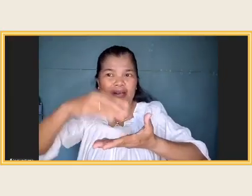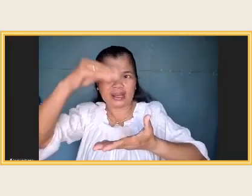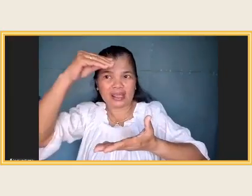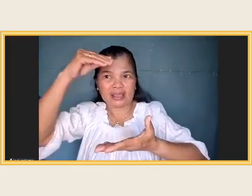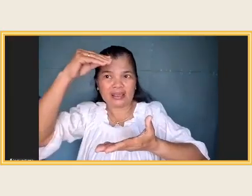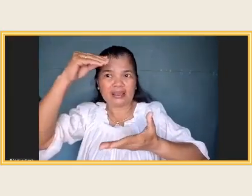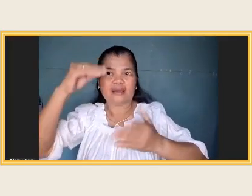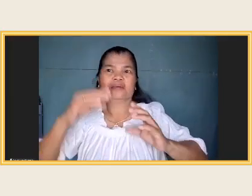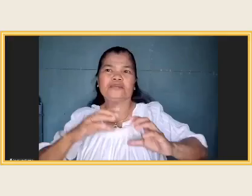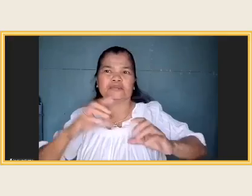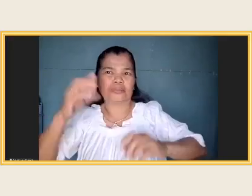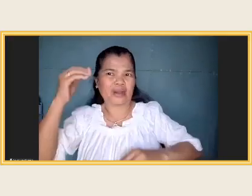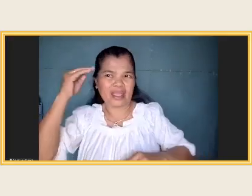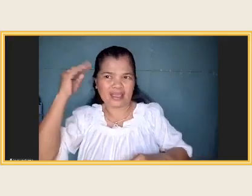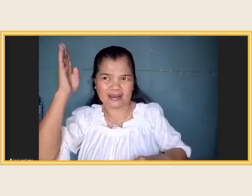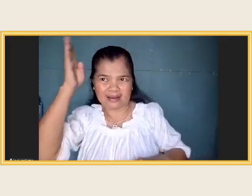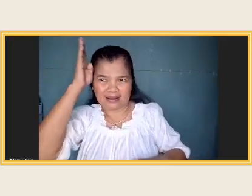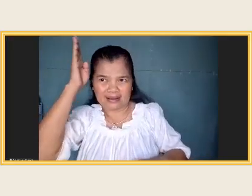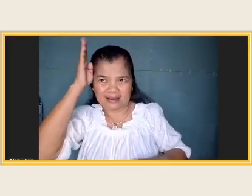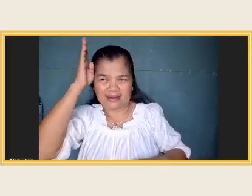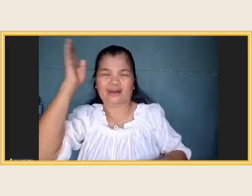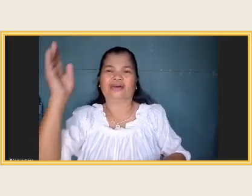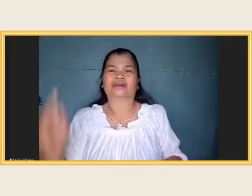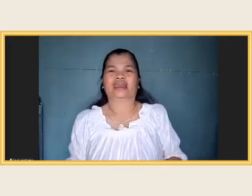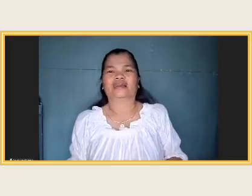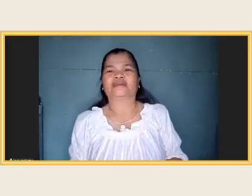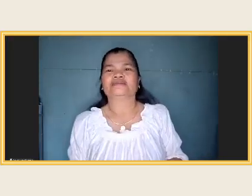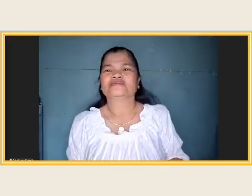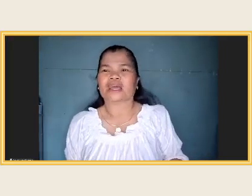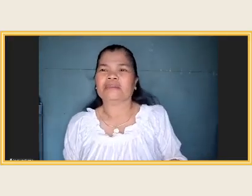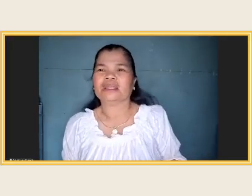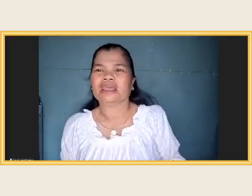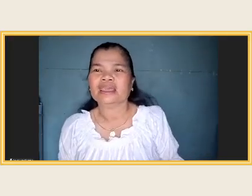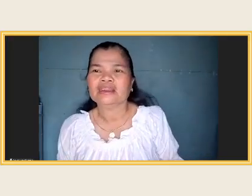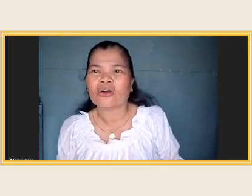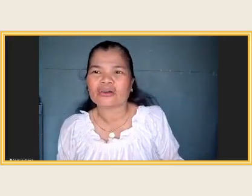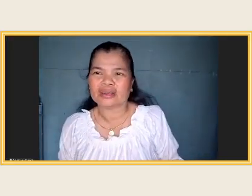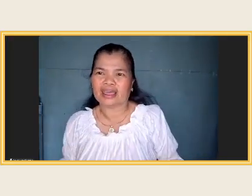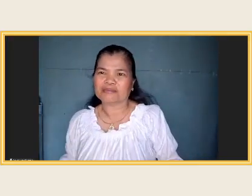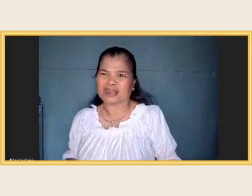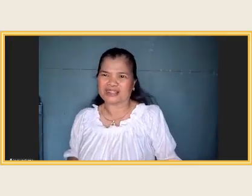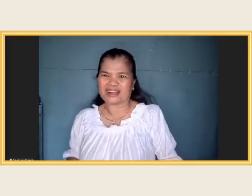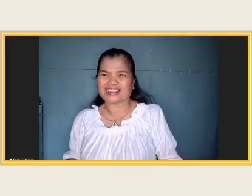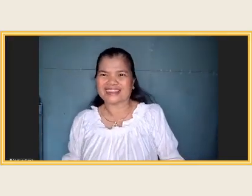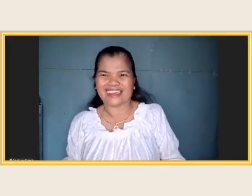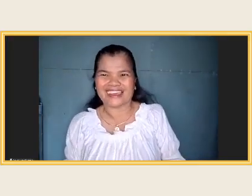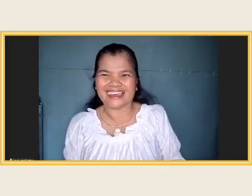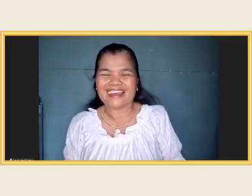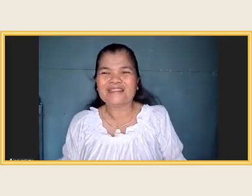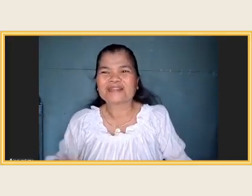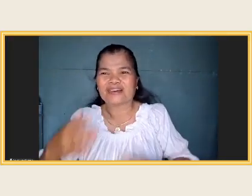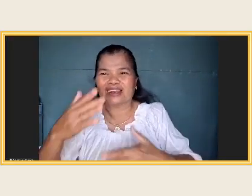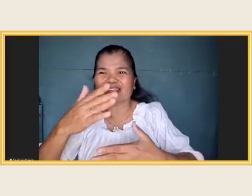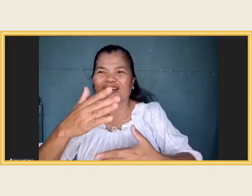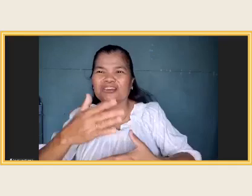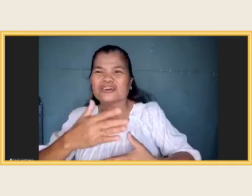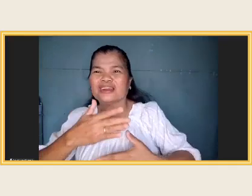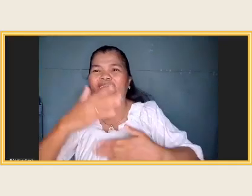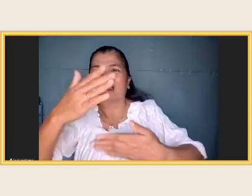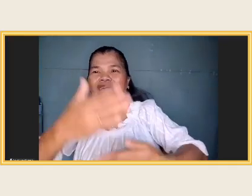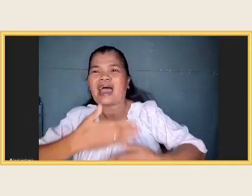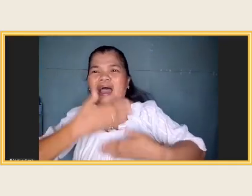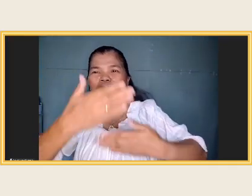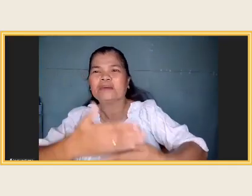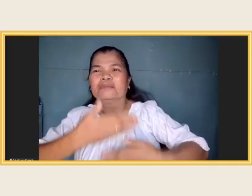is a learning brain. Okay. Sabi ni DocNet Penetrante. Ulitin ko